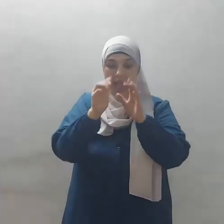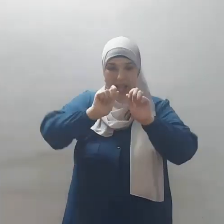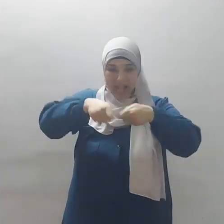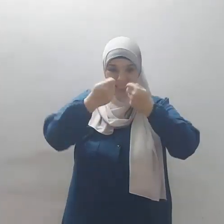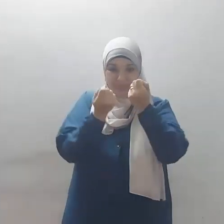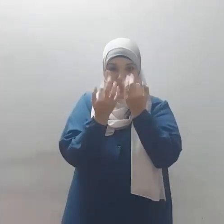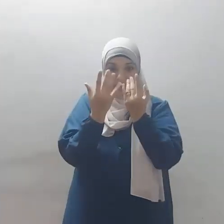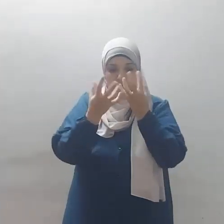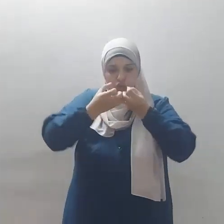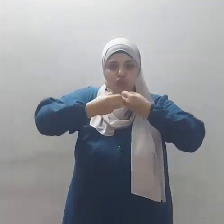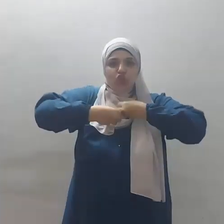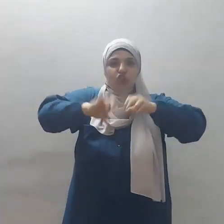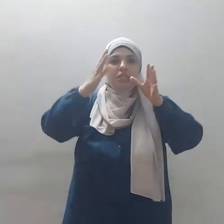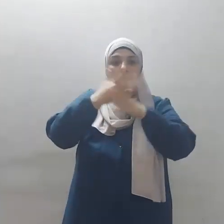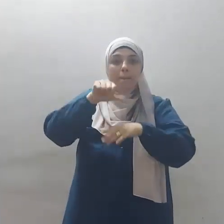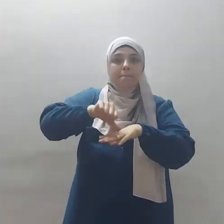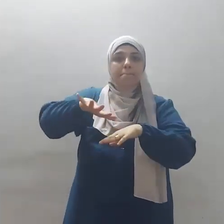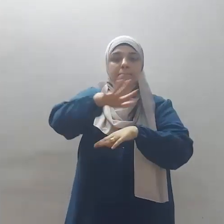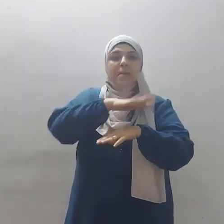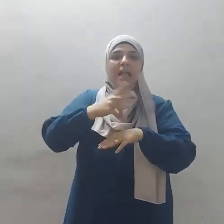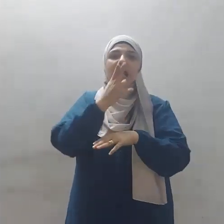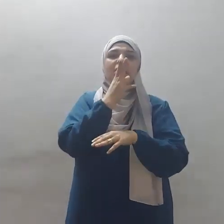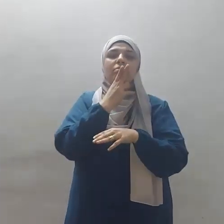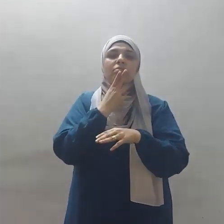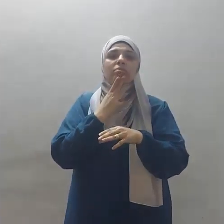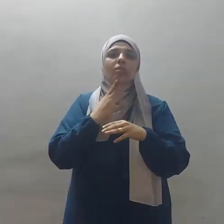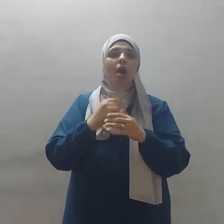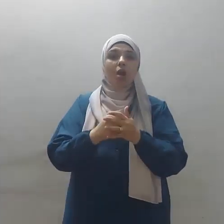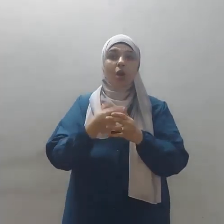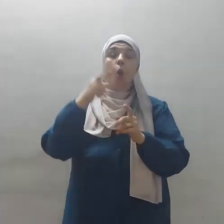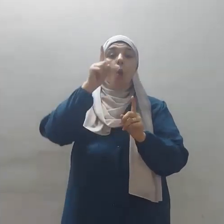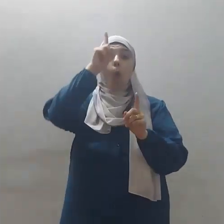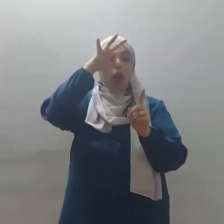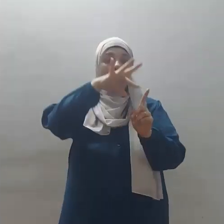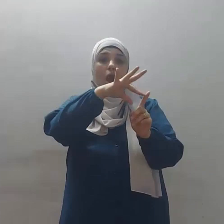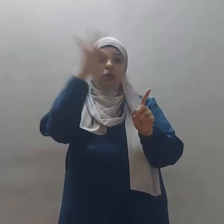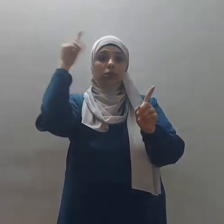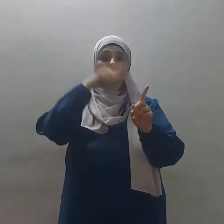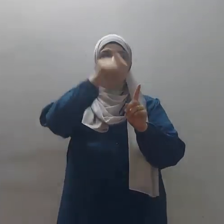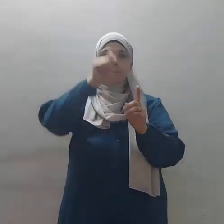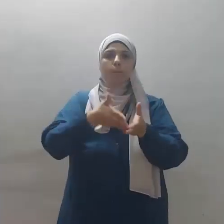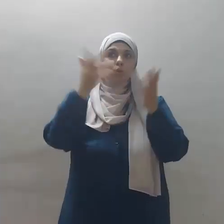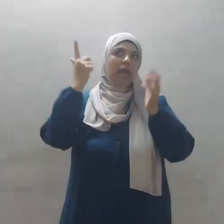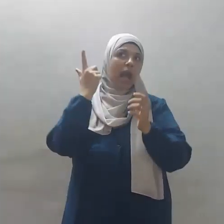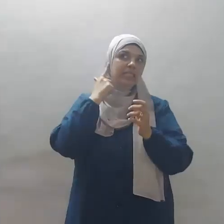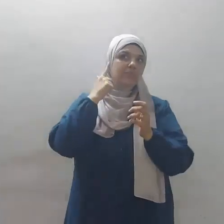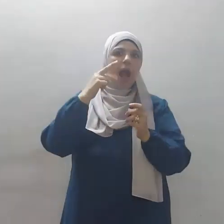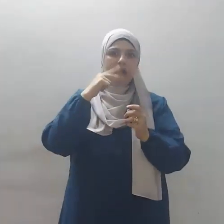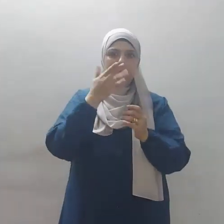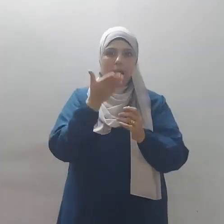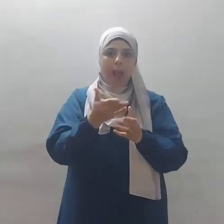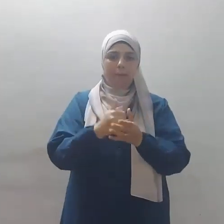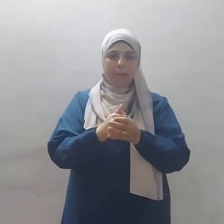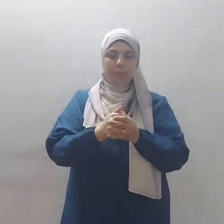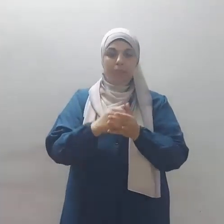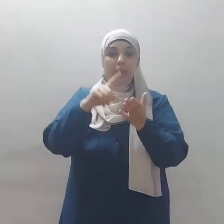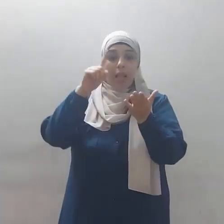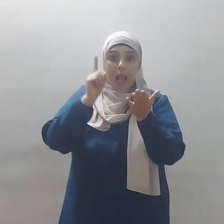انك بالوادي المقدس طوى وانا اخترتك فاستمع لما يوحى